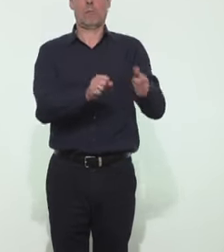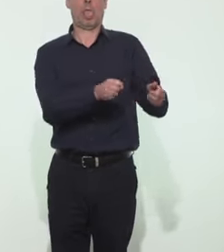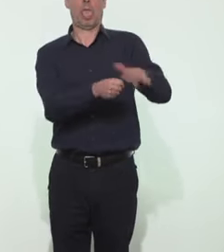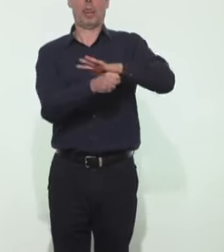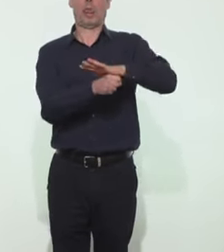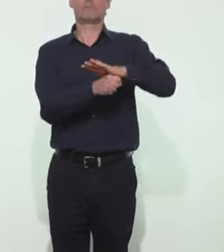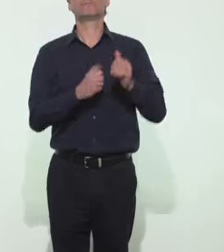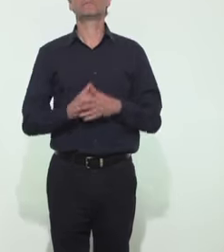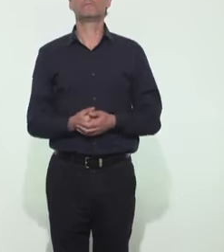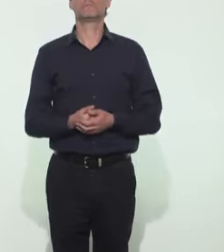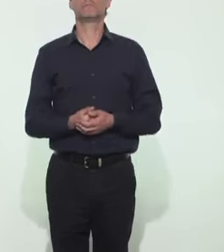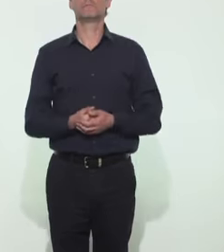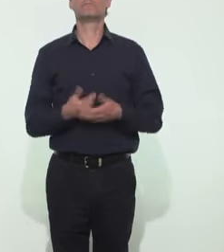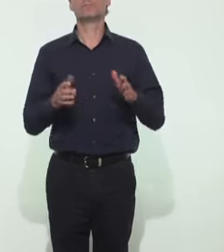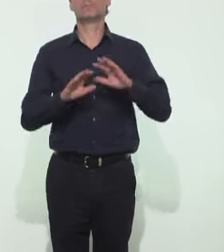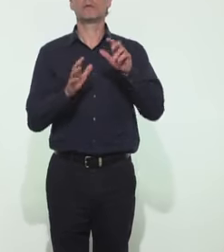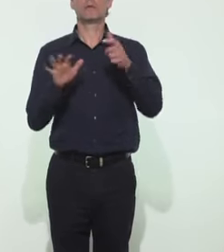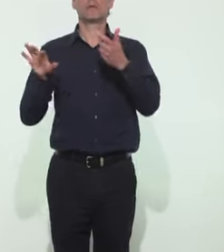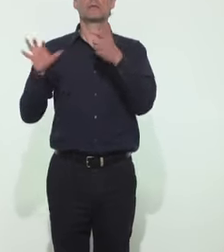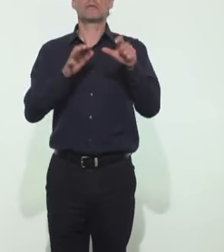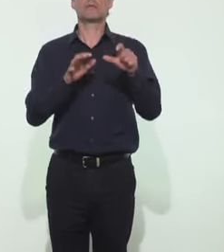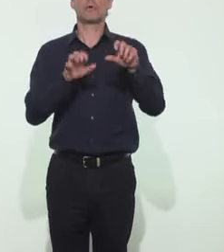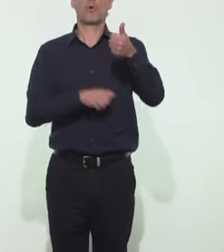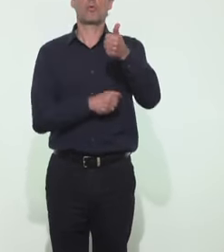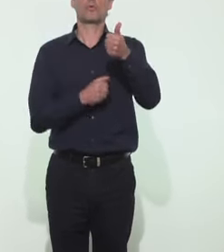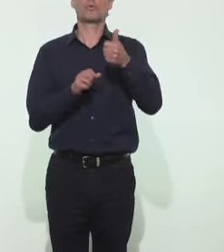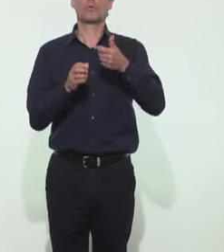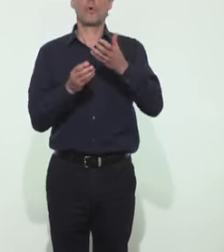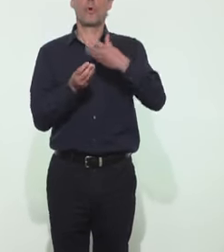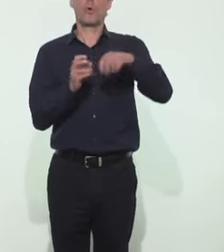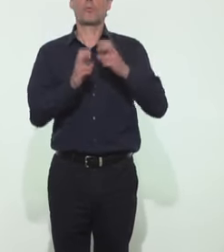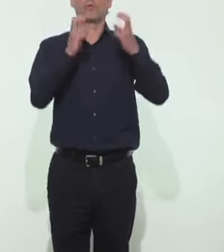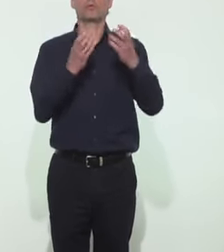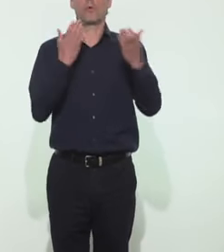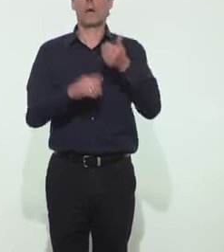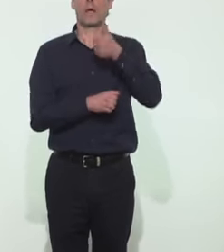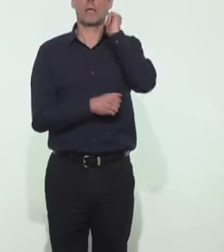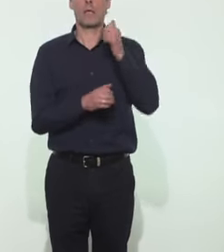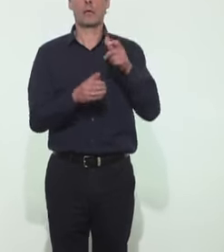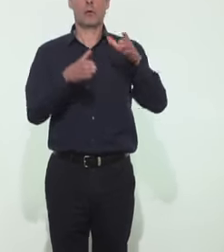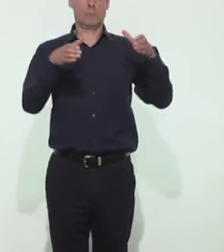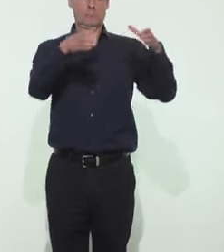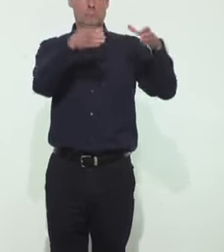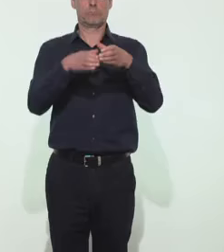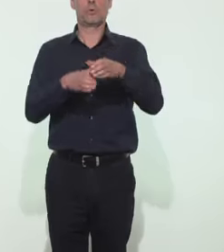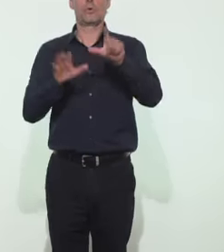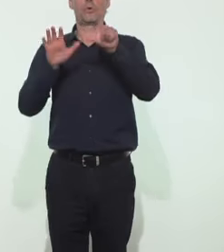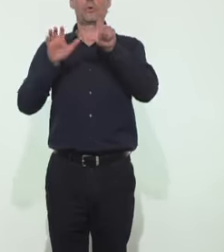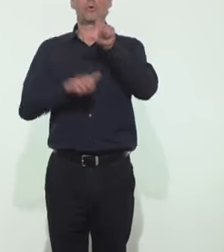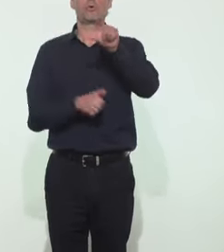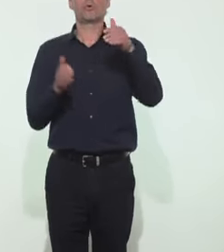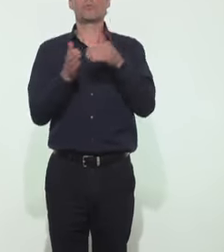à kovy 19 c711 de plus qu'hier et en détail ce sont deux 1822